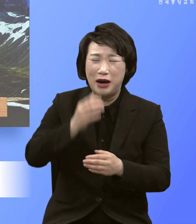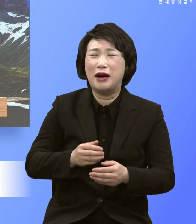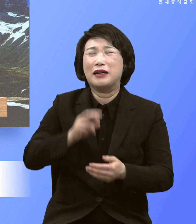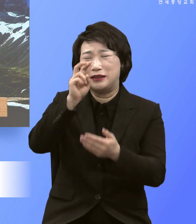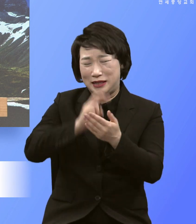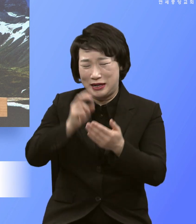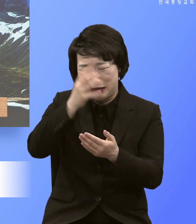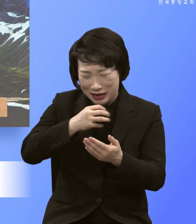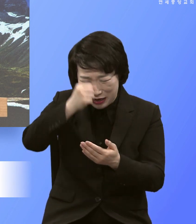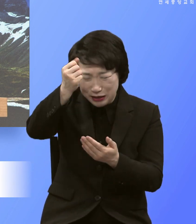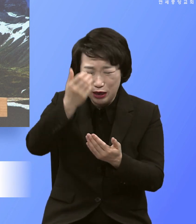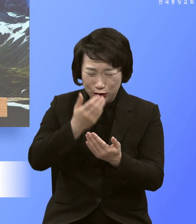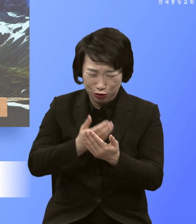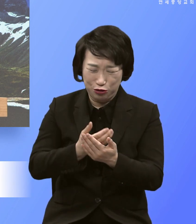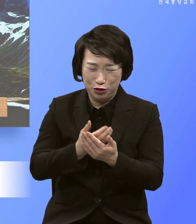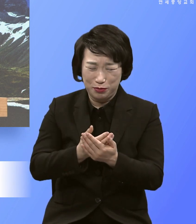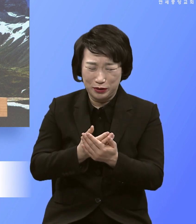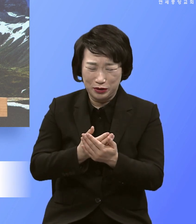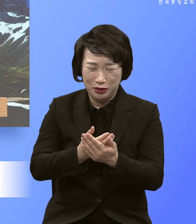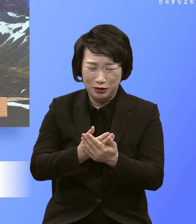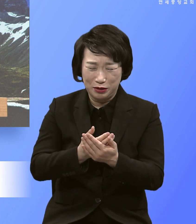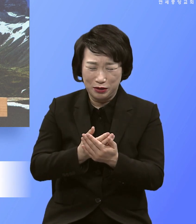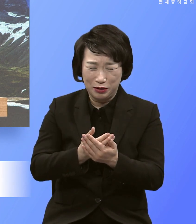영광과 찬양을 받으시옵소서.